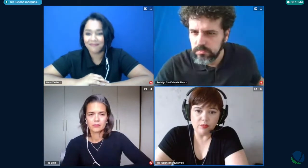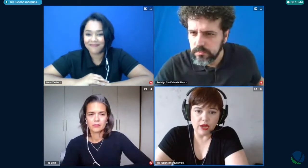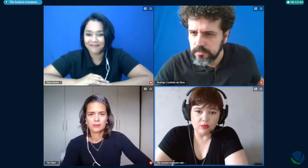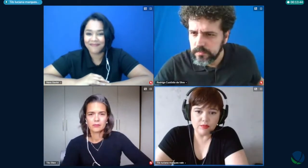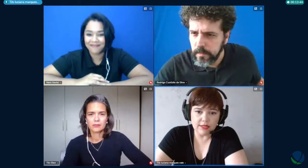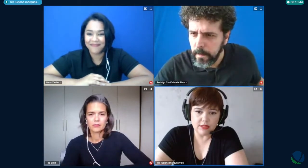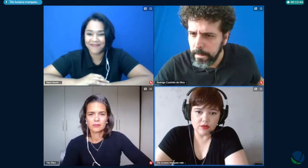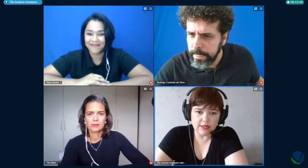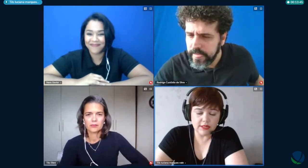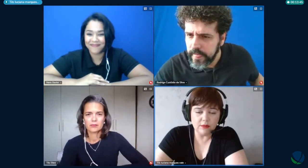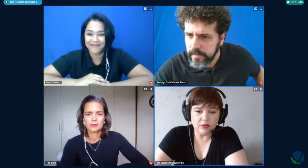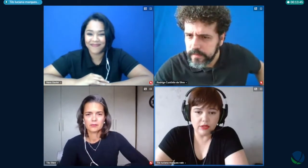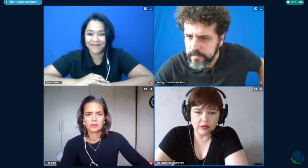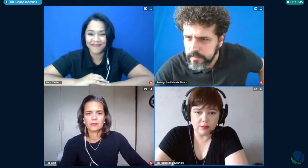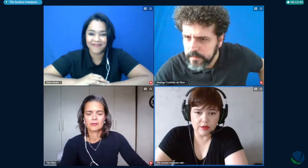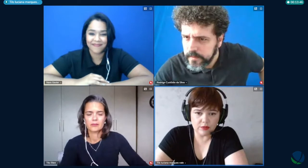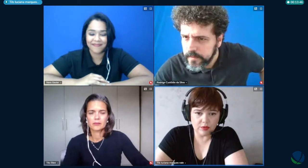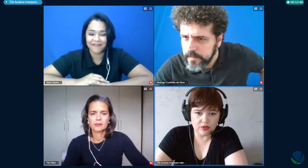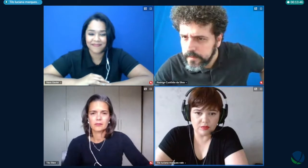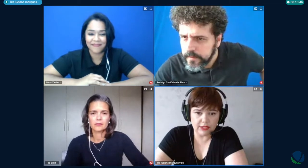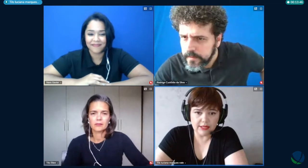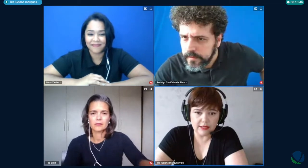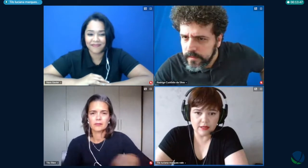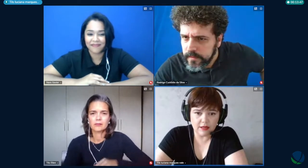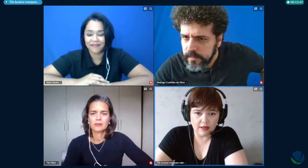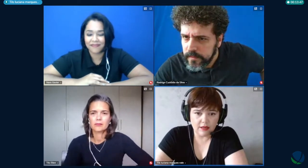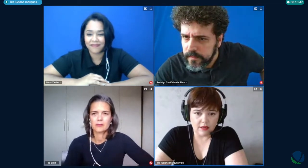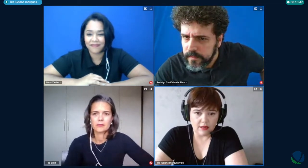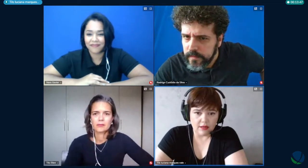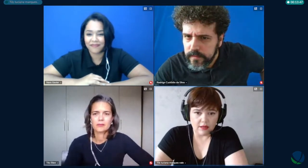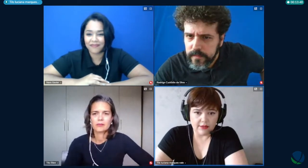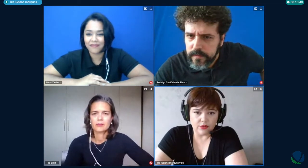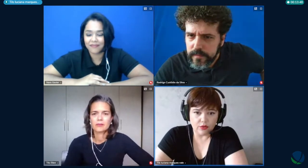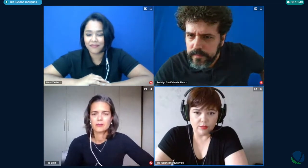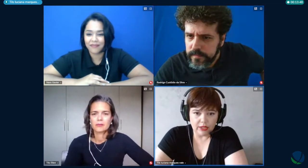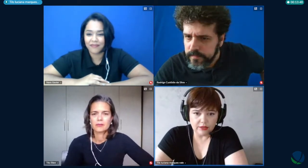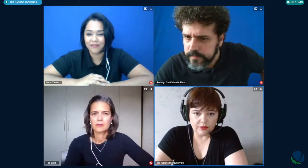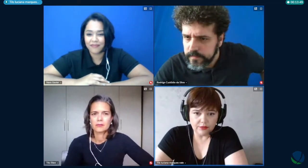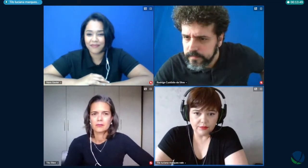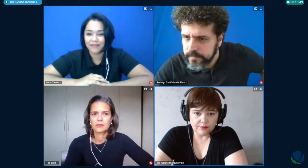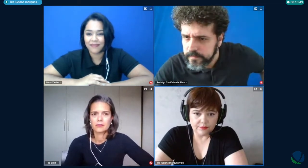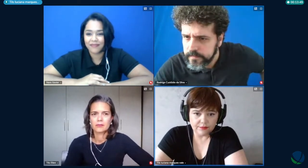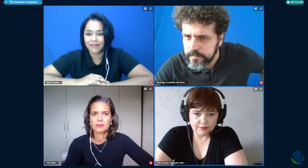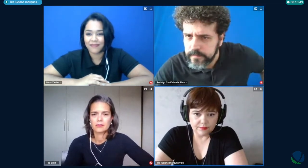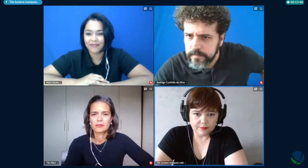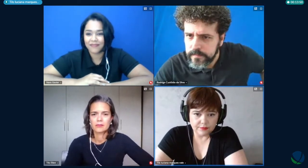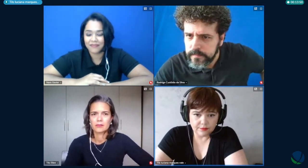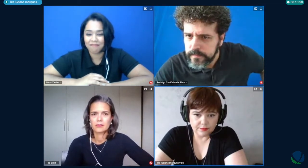Então, vou pular algumas questões aqui, porque depois eu posso te mandar esse documento.